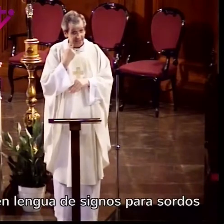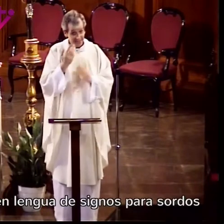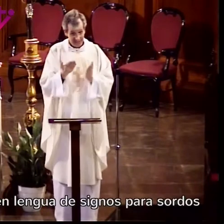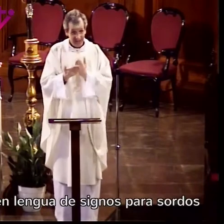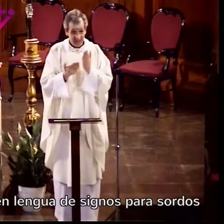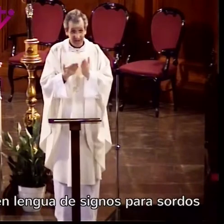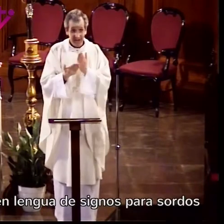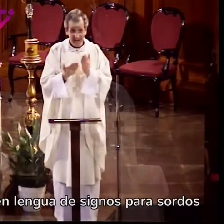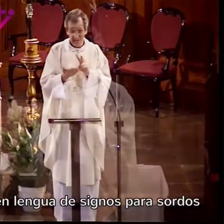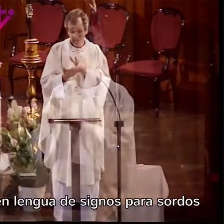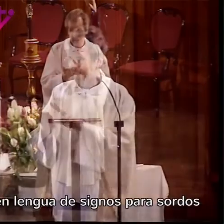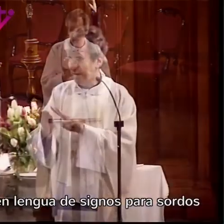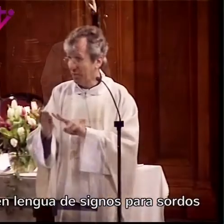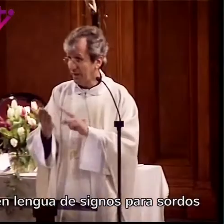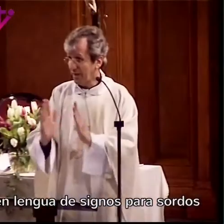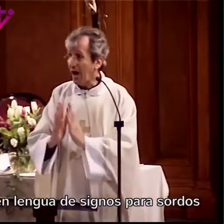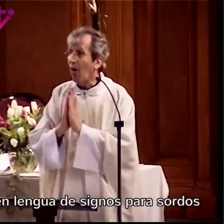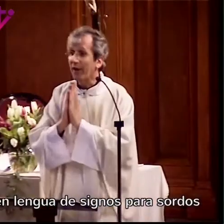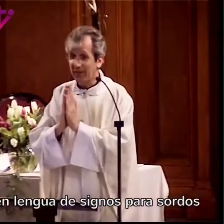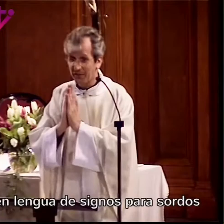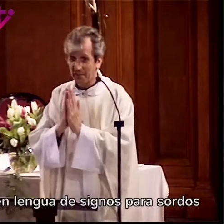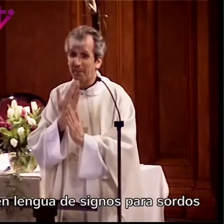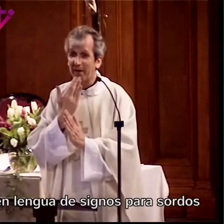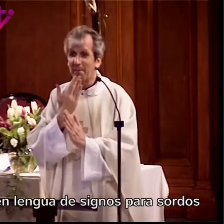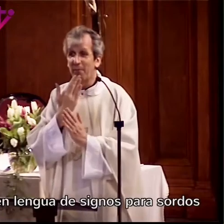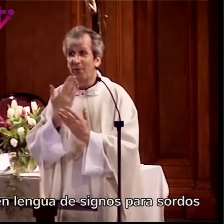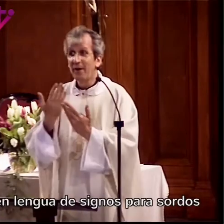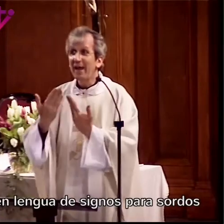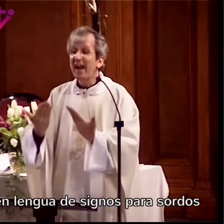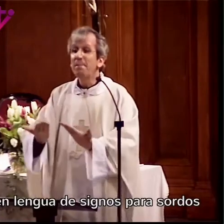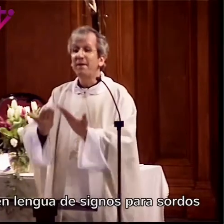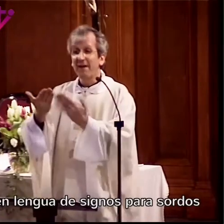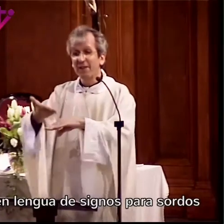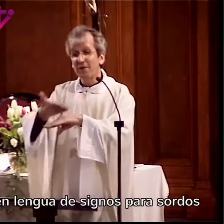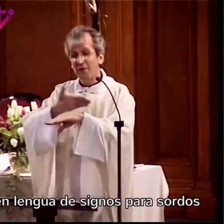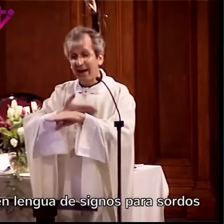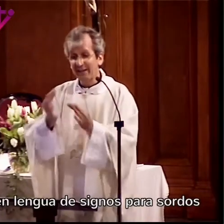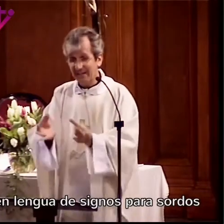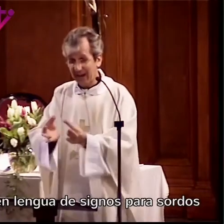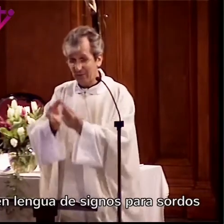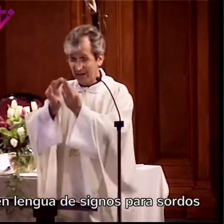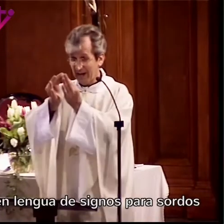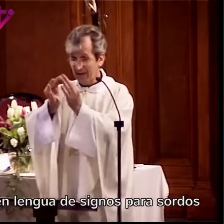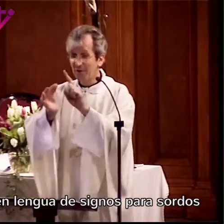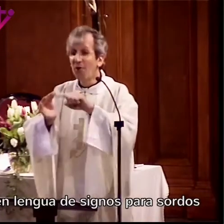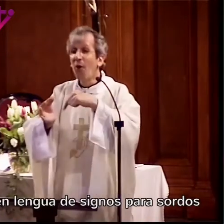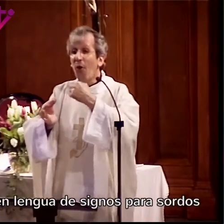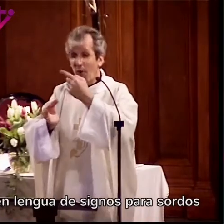en la lectura de la oración, por ejemplo, el prefacio antes de la consagración o